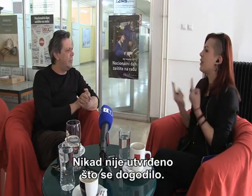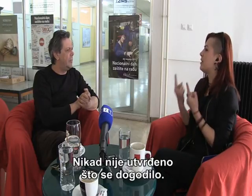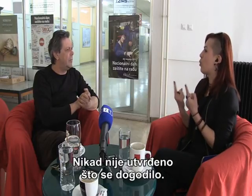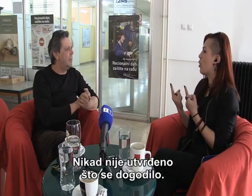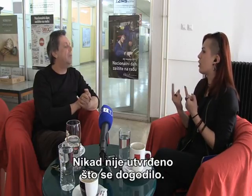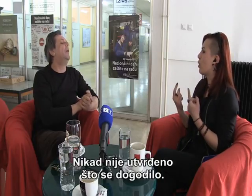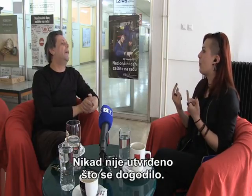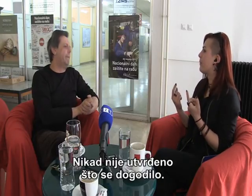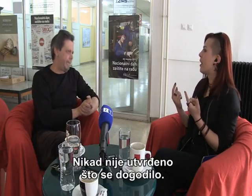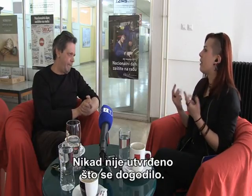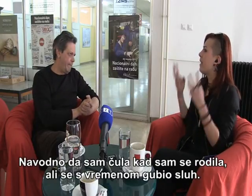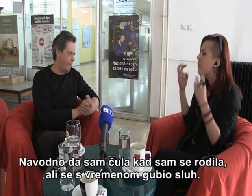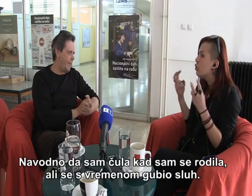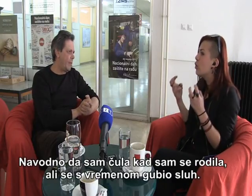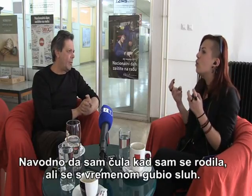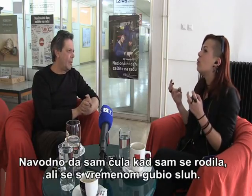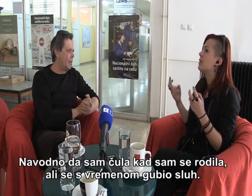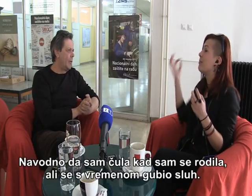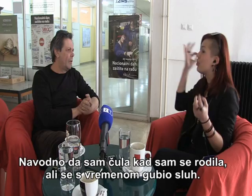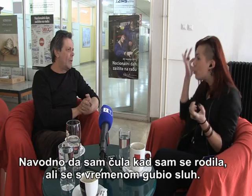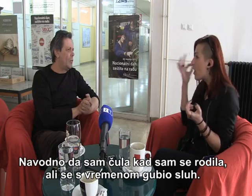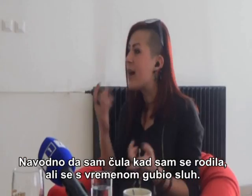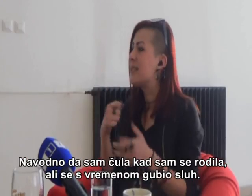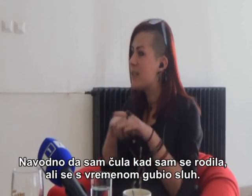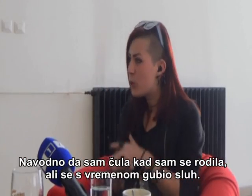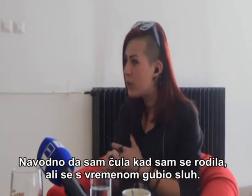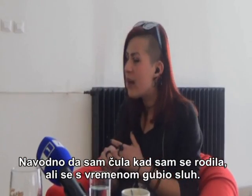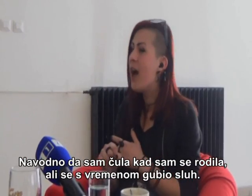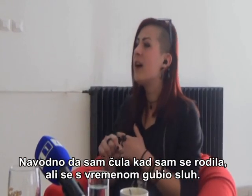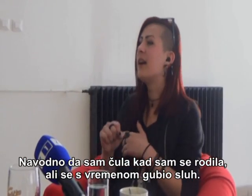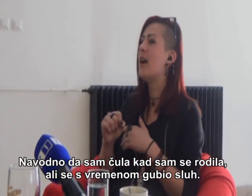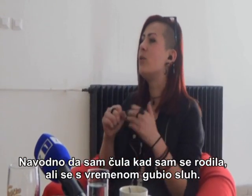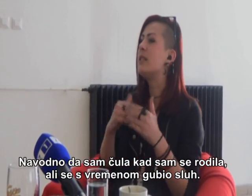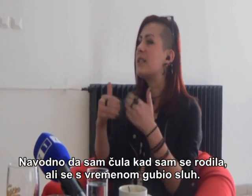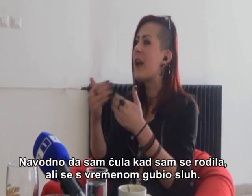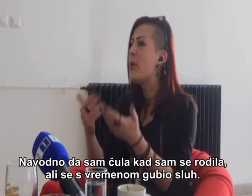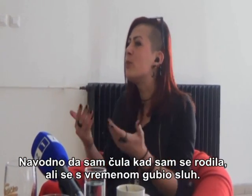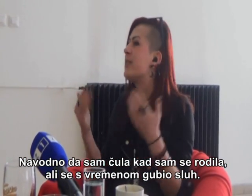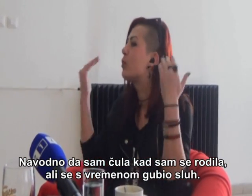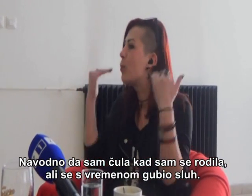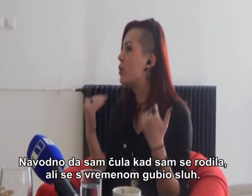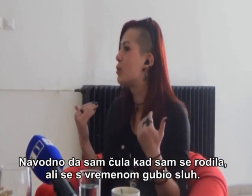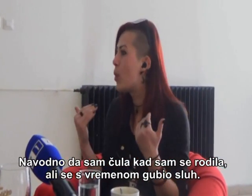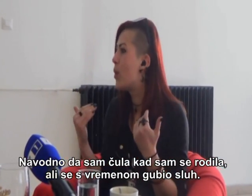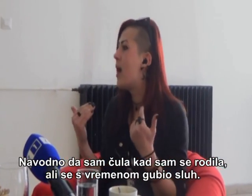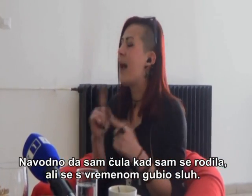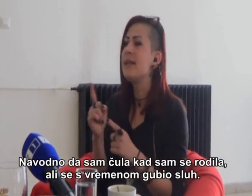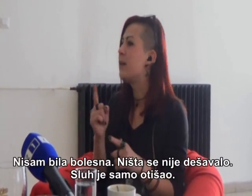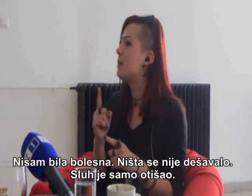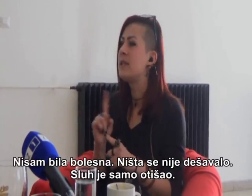se dogodilo. Navodno sam ja čula kad se te rodila, a možda s vremenom se kupio sluh. A nisam